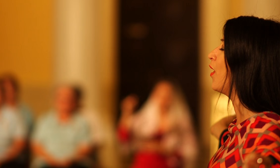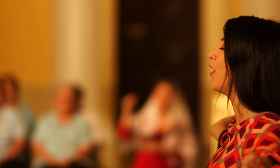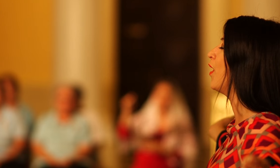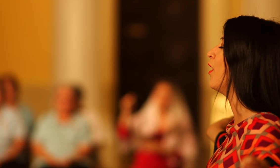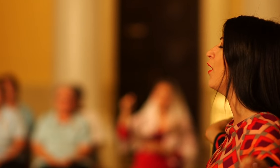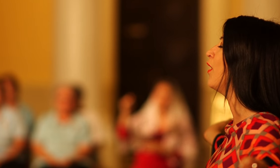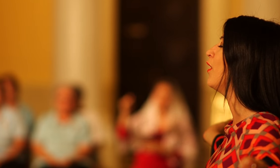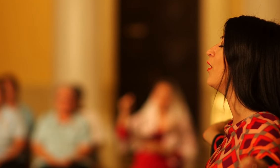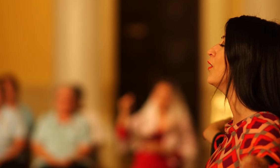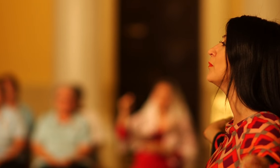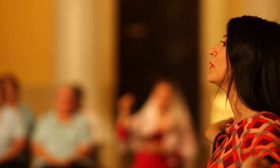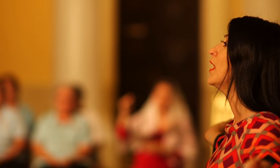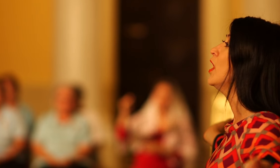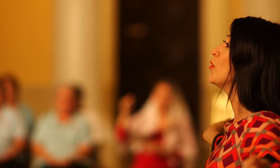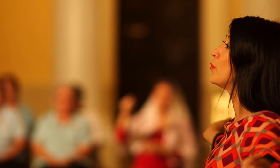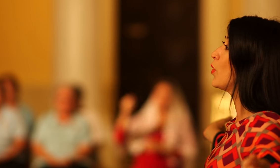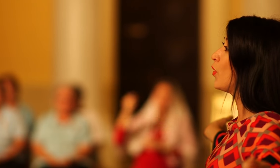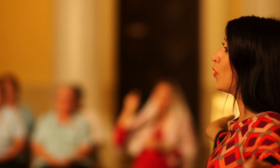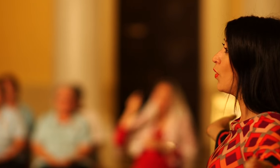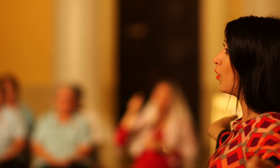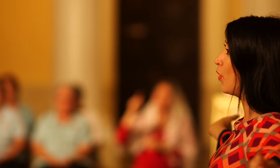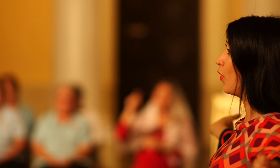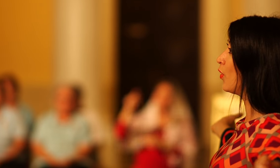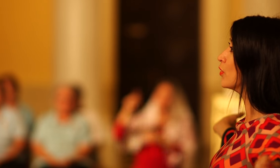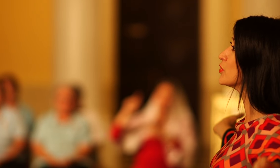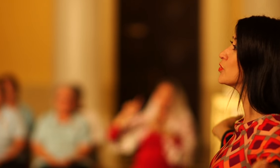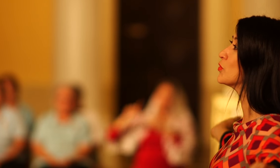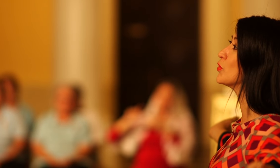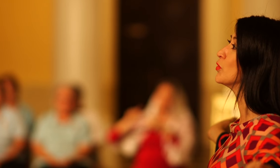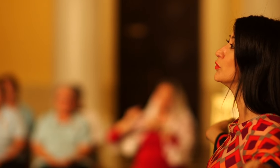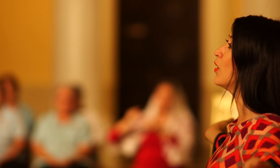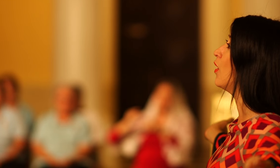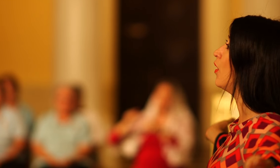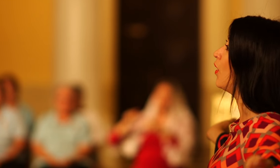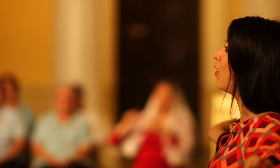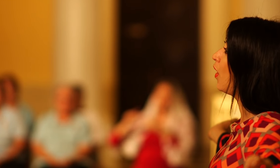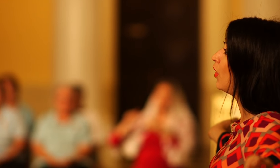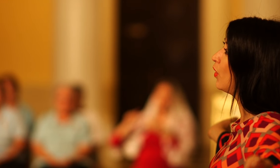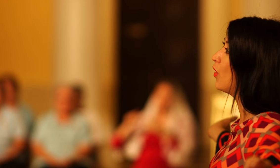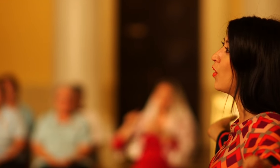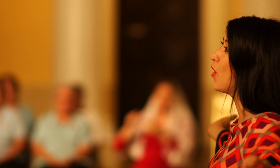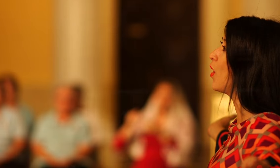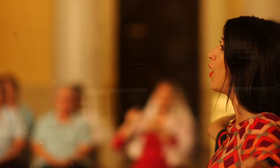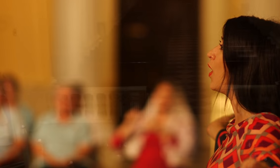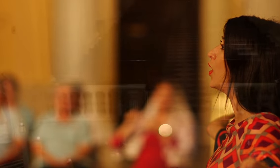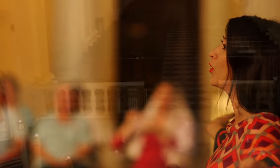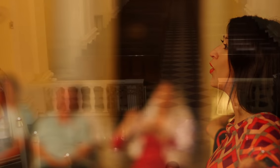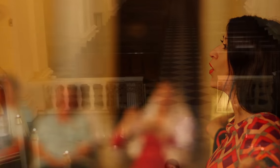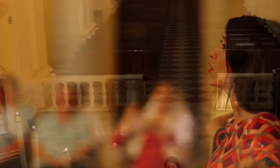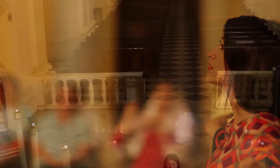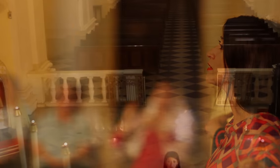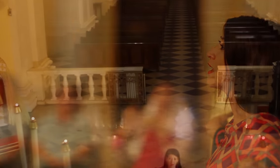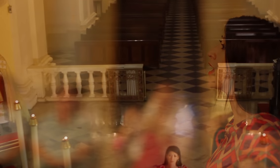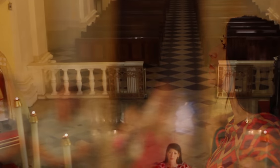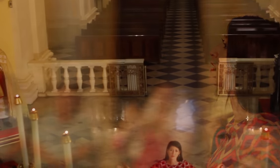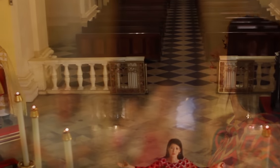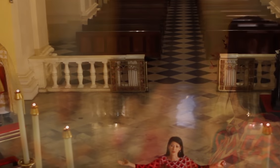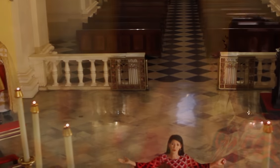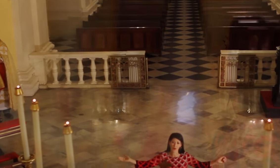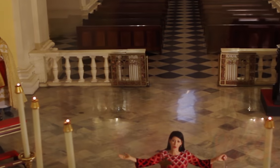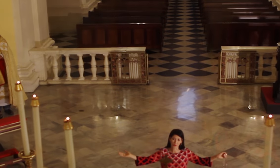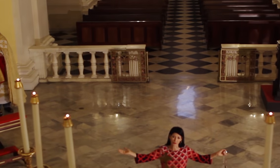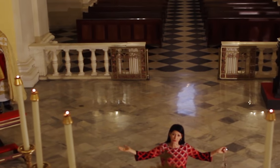Amén. Amén. Por su dolorosa